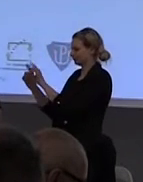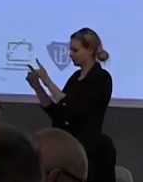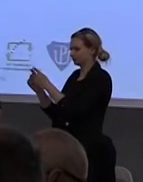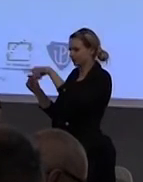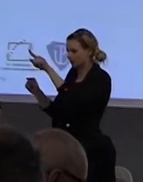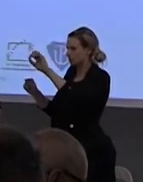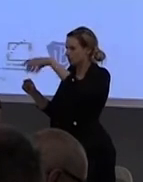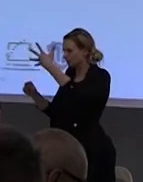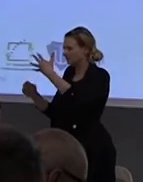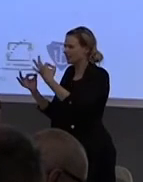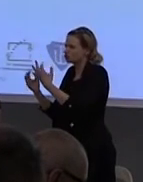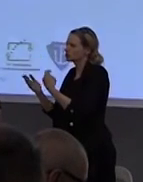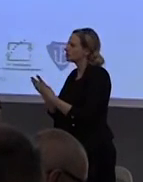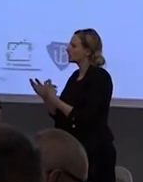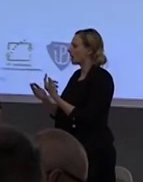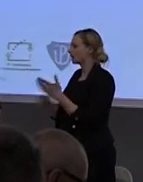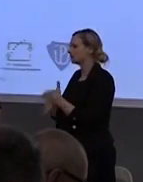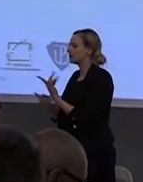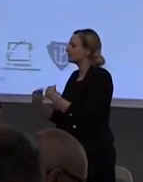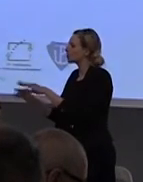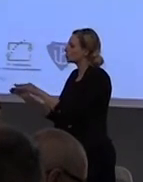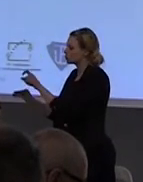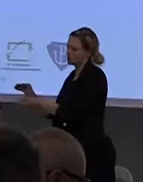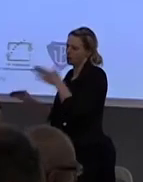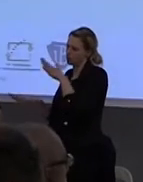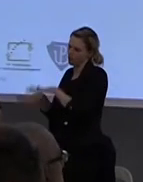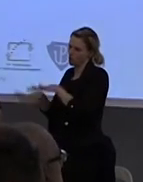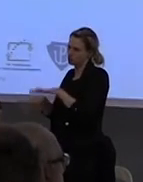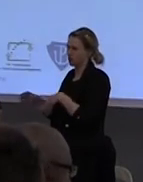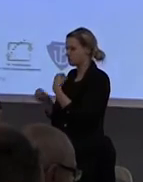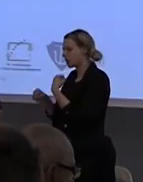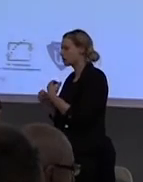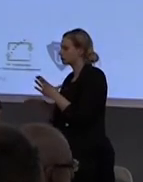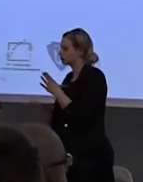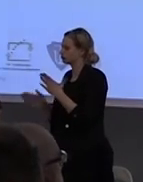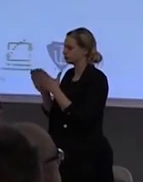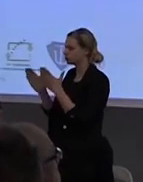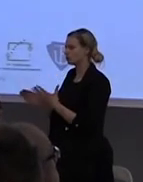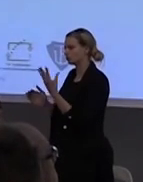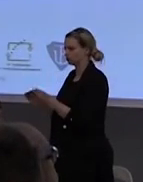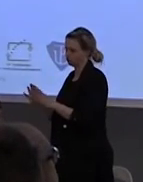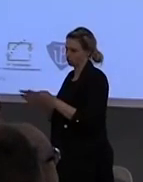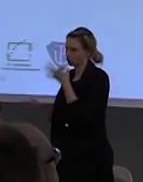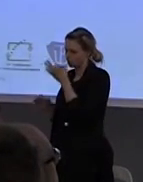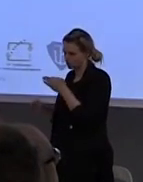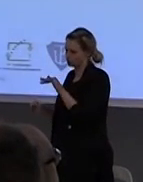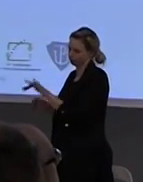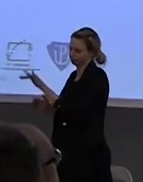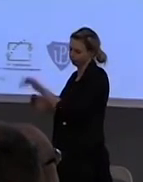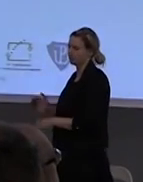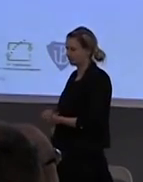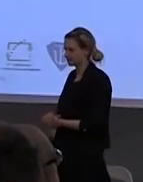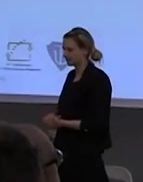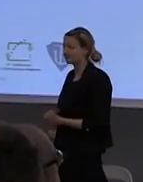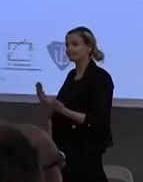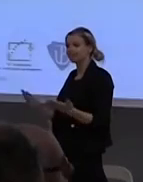které mu katalog dává k dispozici. Tak, tolik je asi ode mě. Pokud budete mít nějaké dotazy, budu vám tady dneska